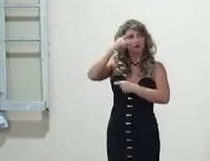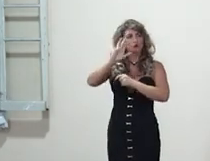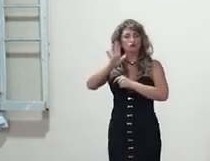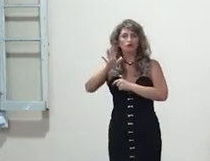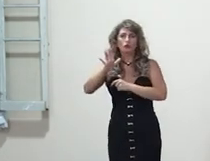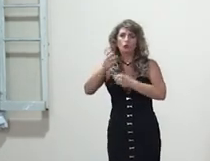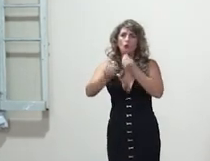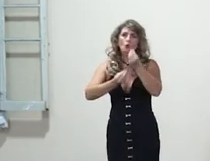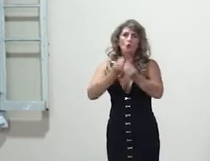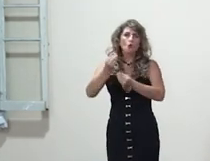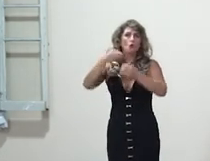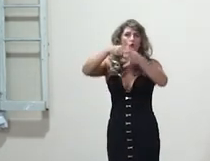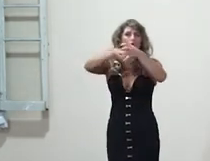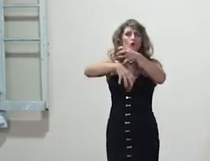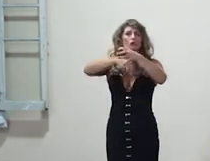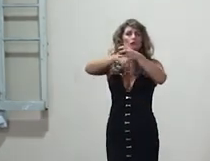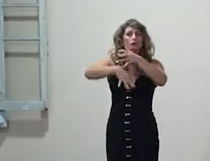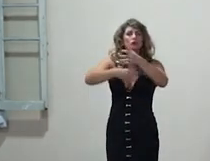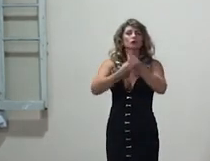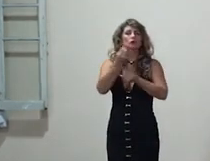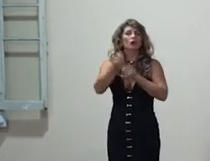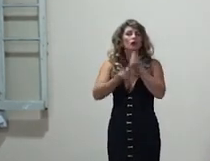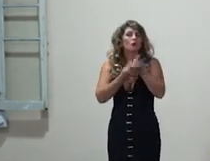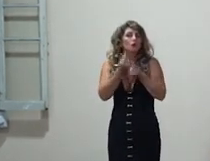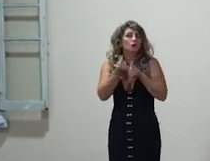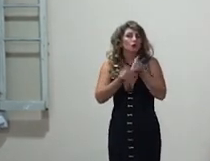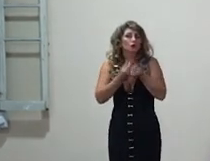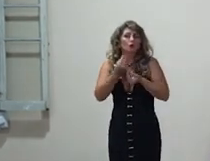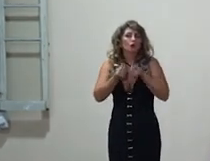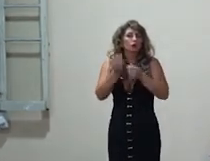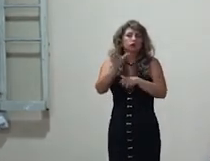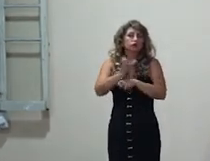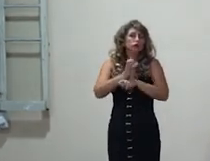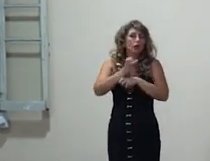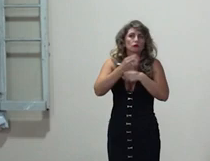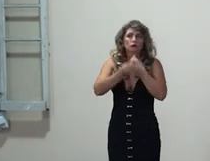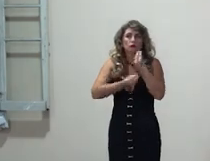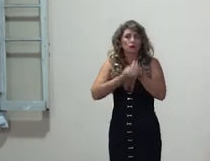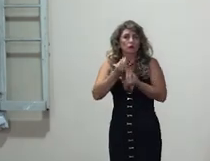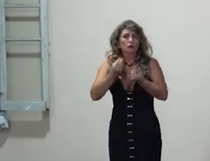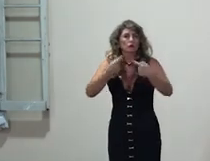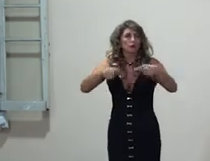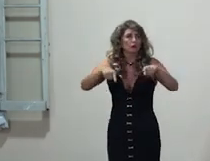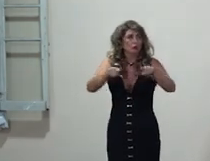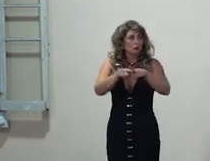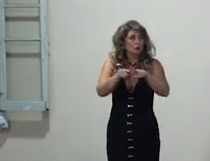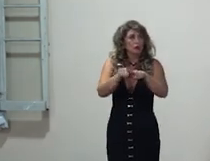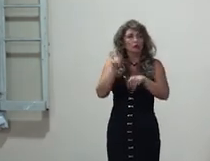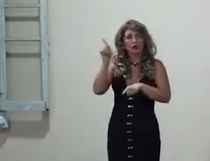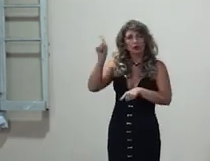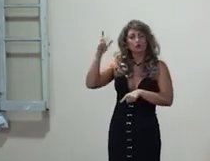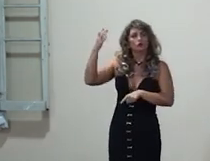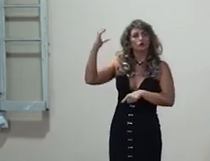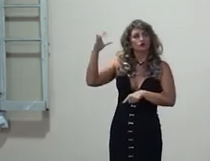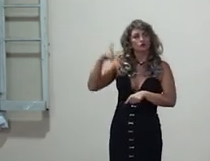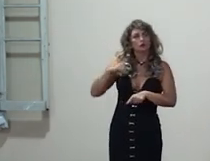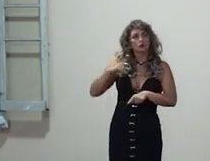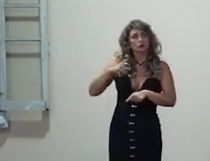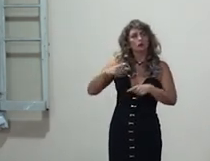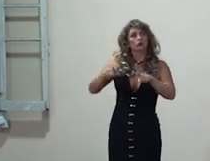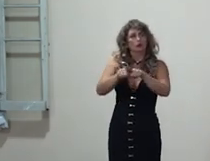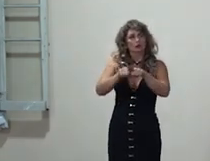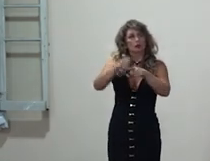na sustentabilidade econômica do prédio, que também, lá em Curitiba, tem as